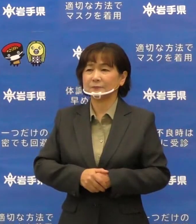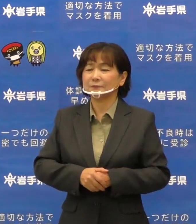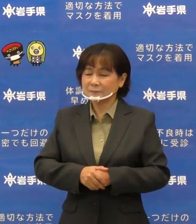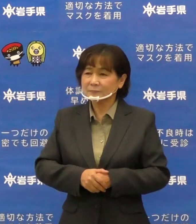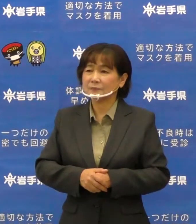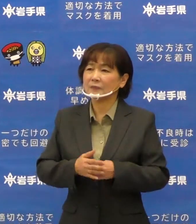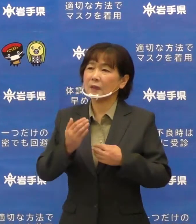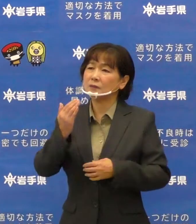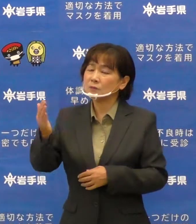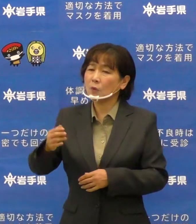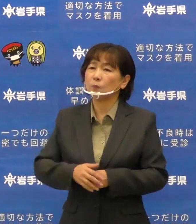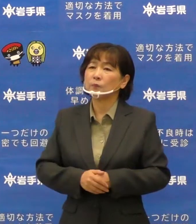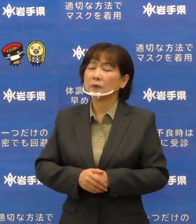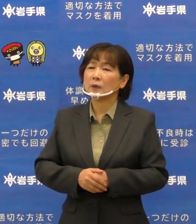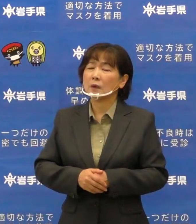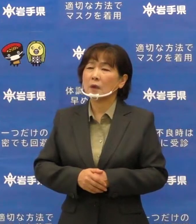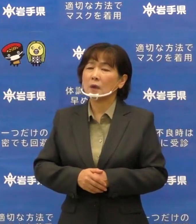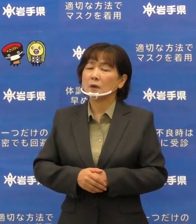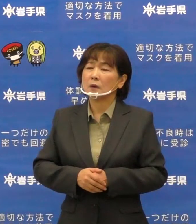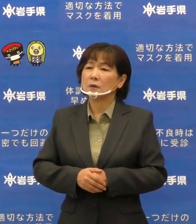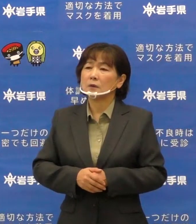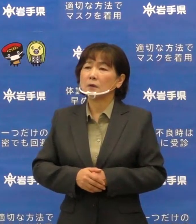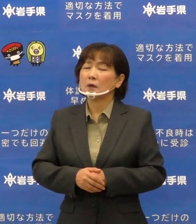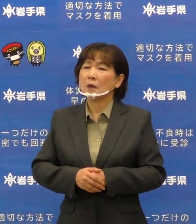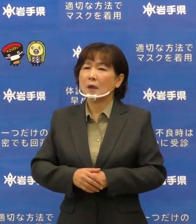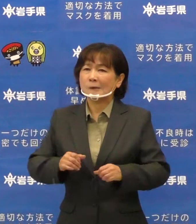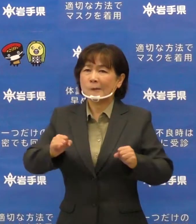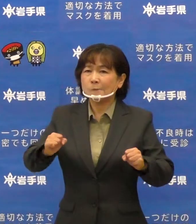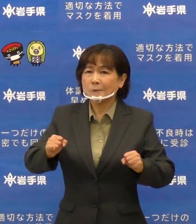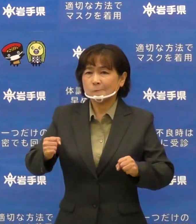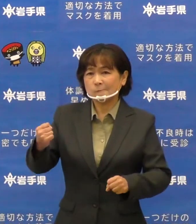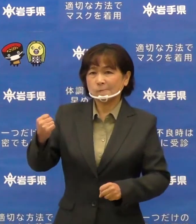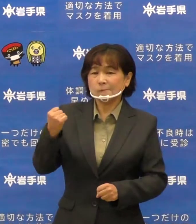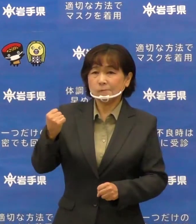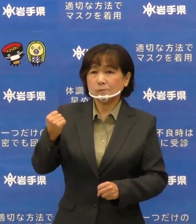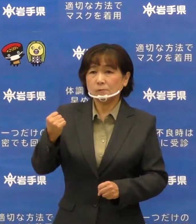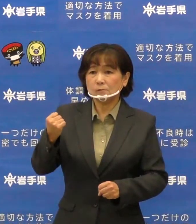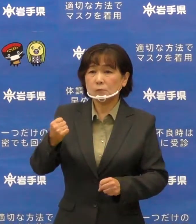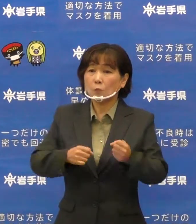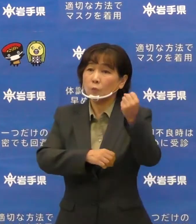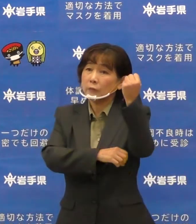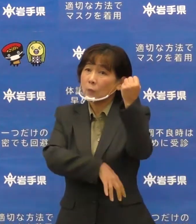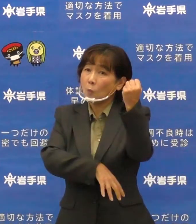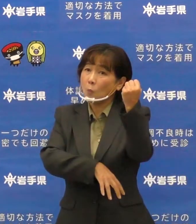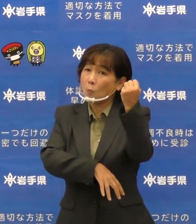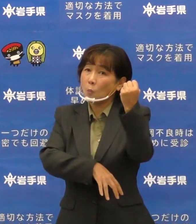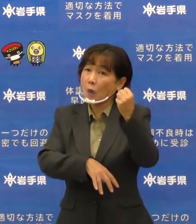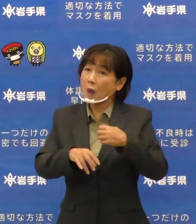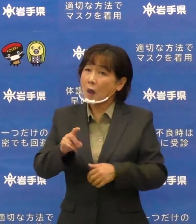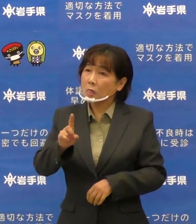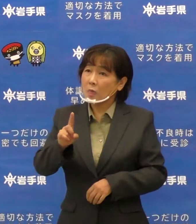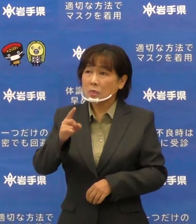は精神的なものも含めてですが、これはどこにあるとお考えでしょうか。